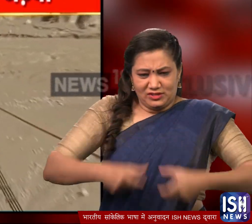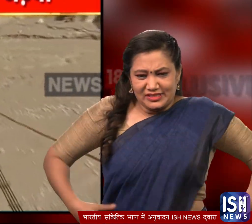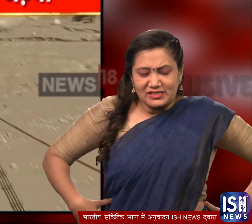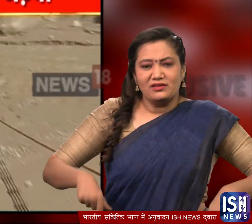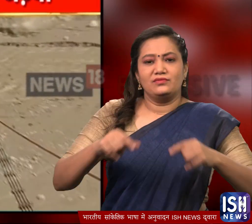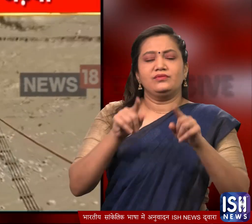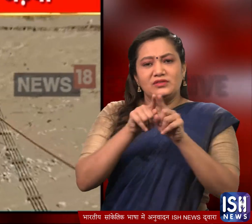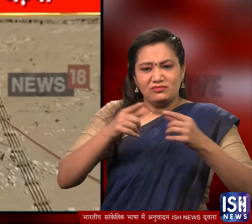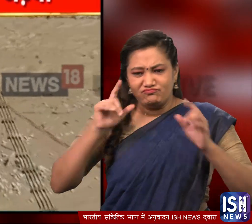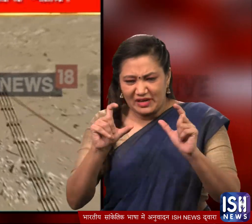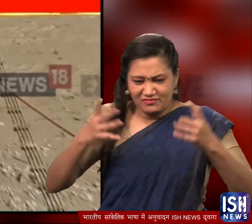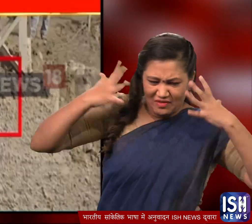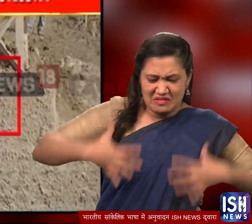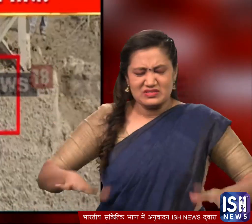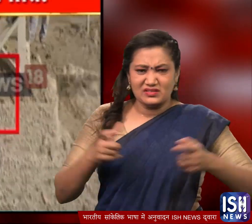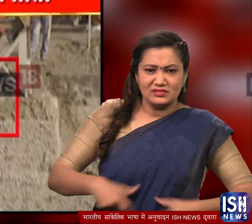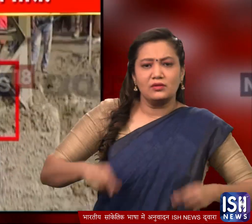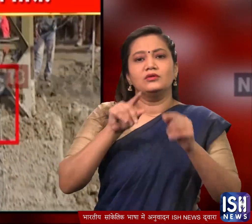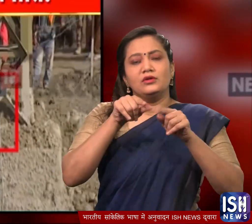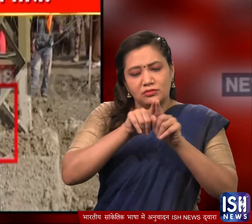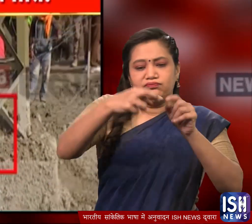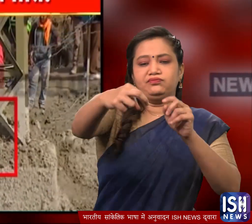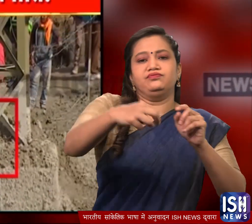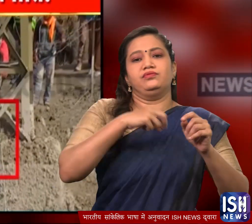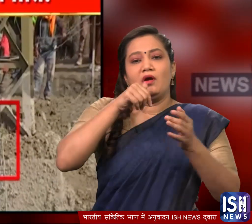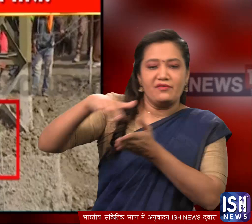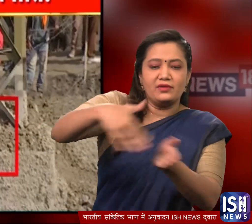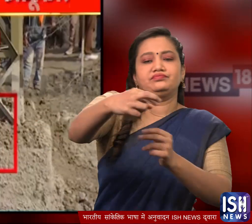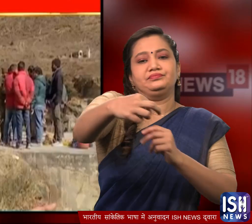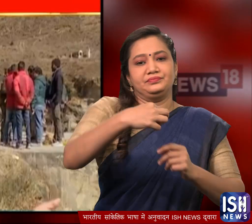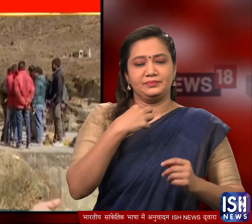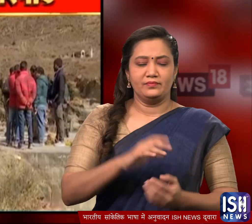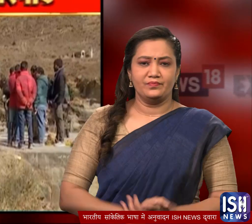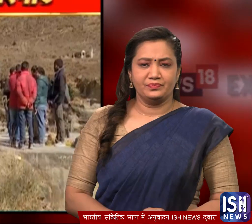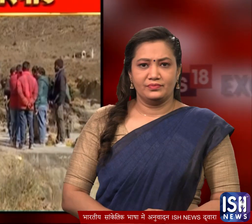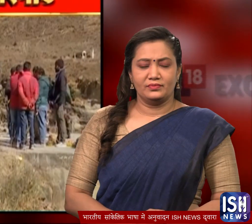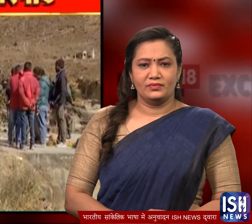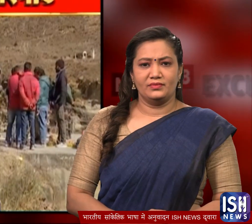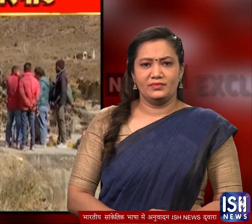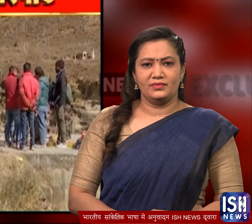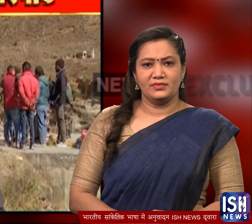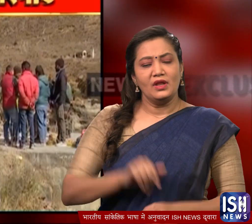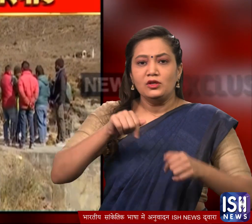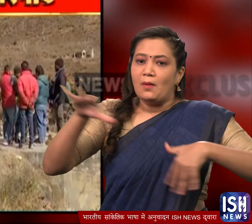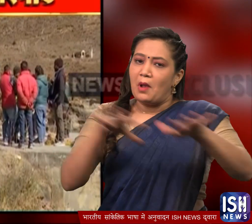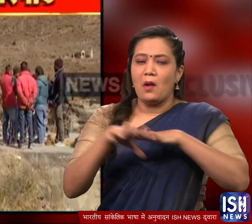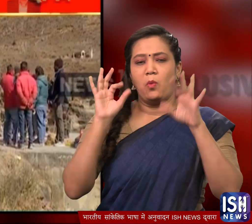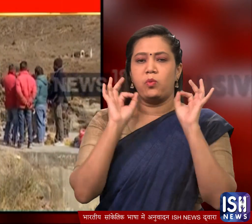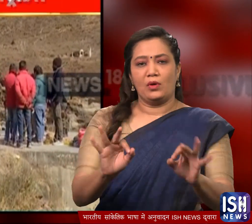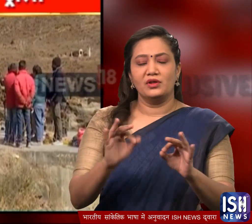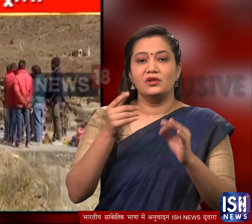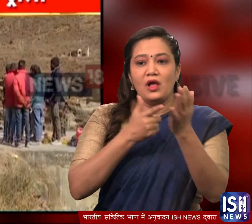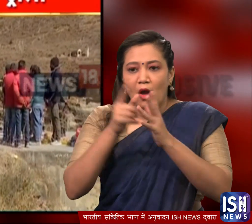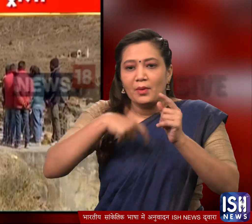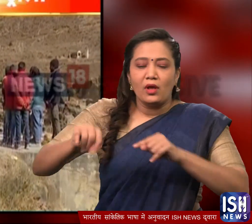सेफ्टी बेल्ट पहनाकर और पूरे सुरक्षा उपकरणों के साथ नदी पार करवाई गई। कल आधा दिन से ही मानव सेना ने बहुत अच्छी व्यवस्था की